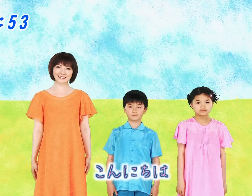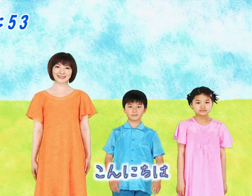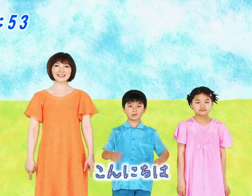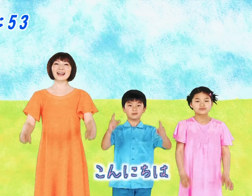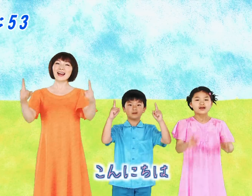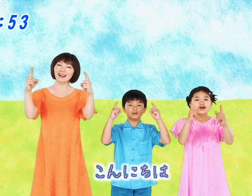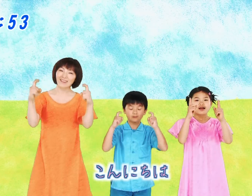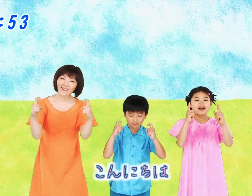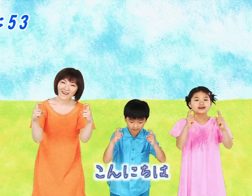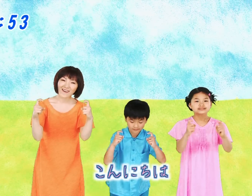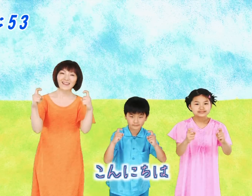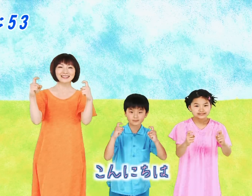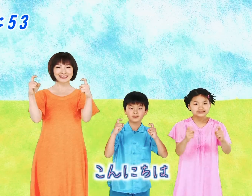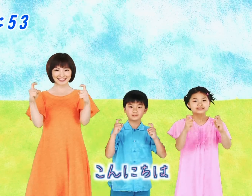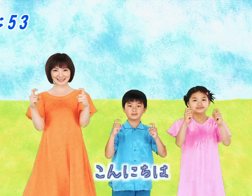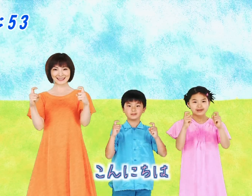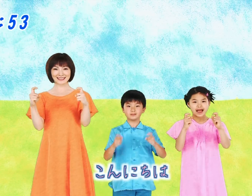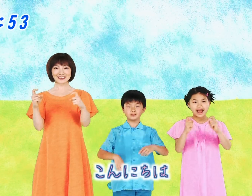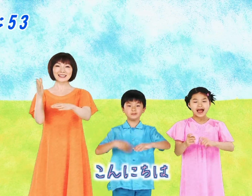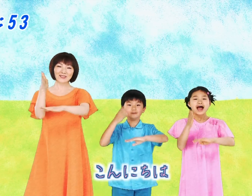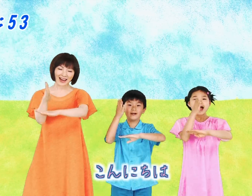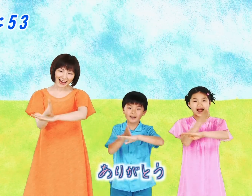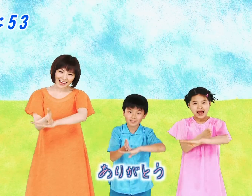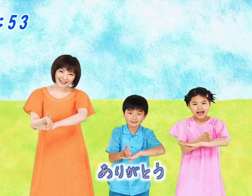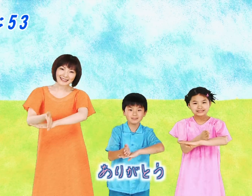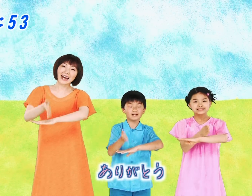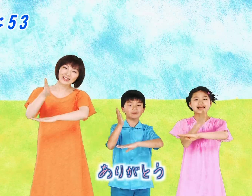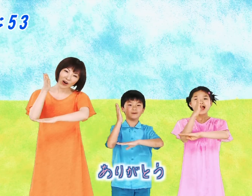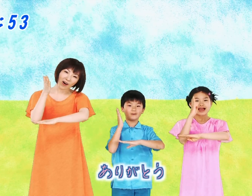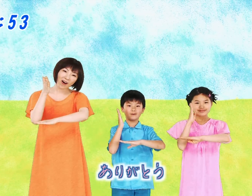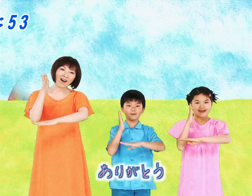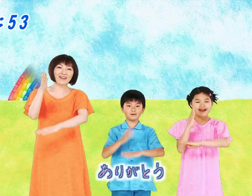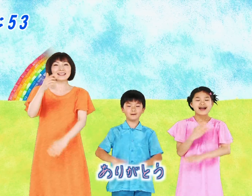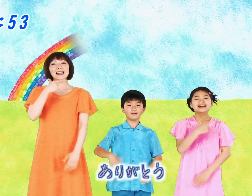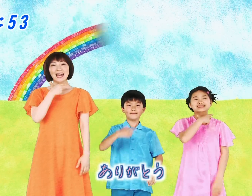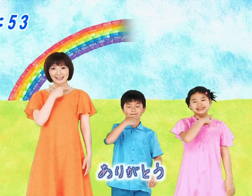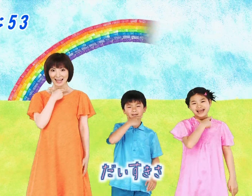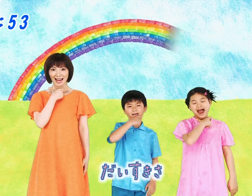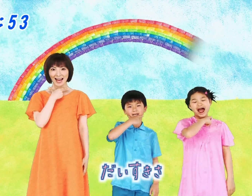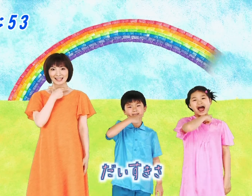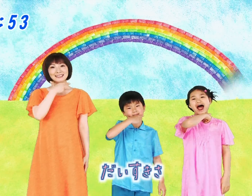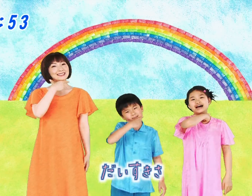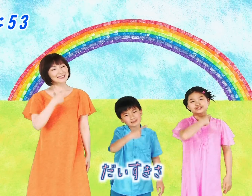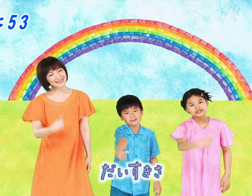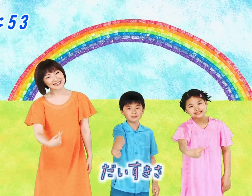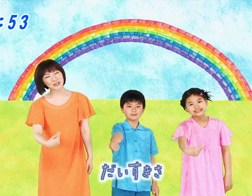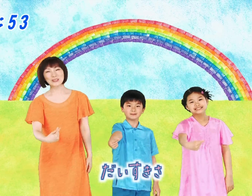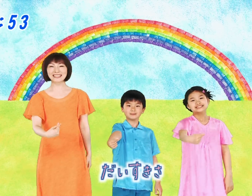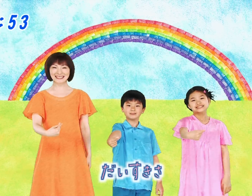さこんにちはありがとう大好き